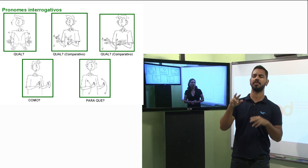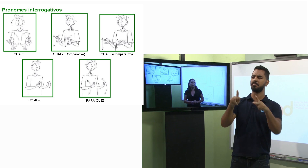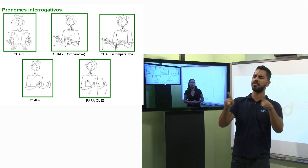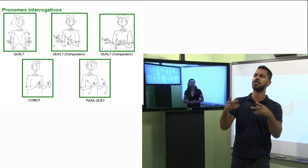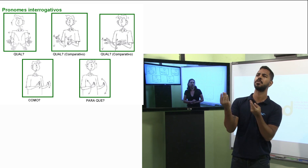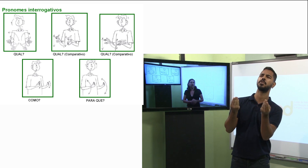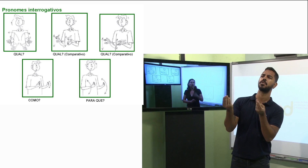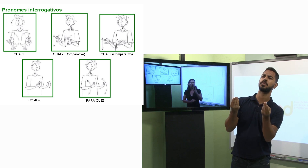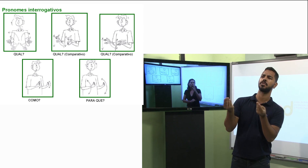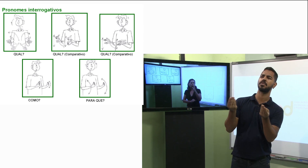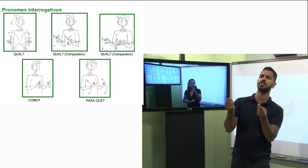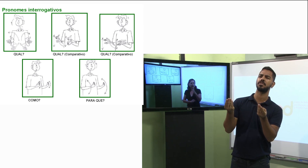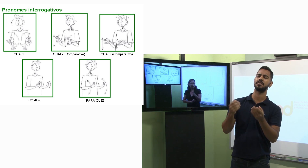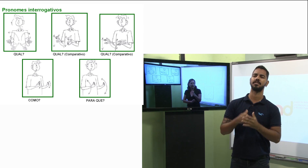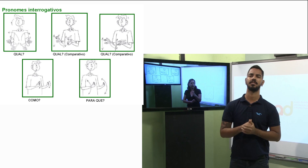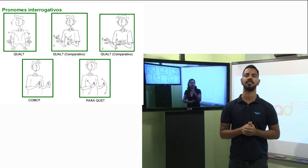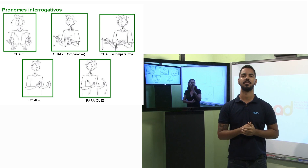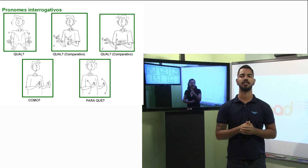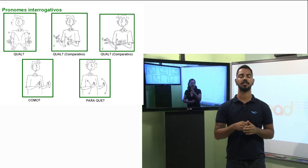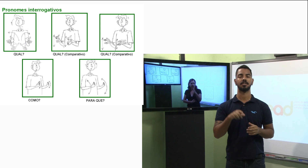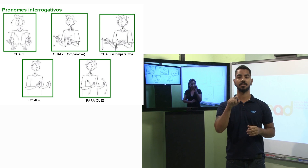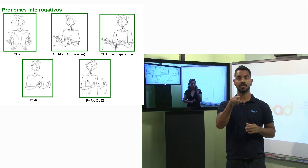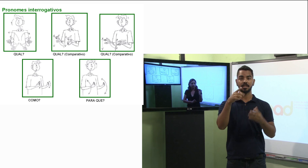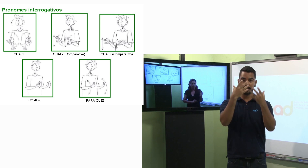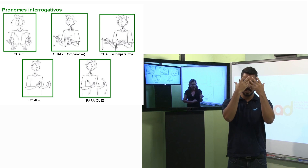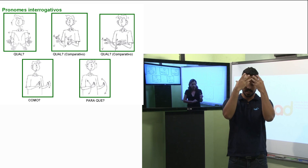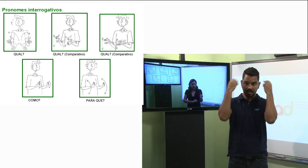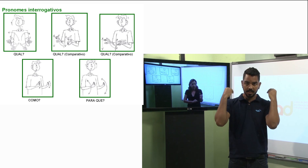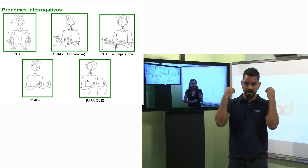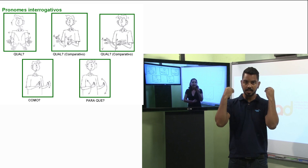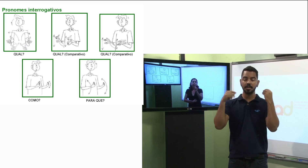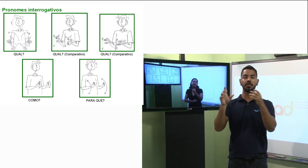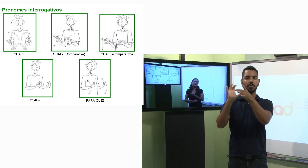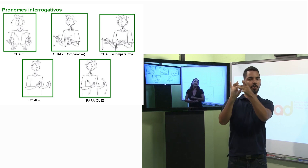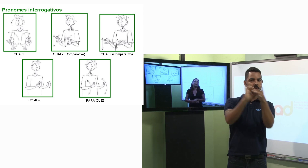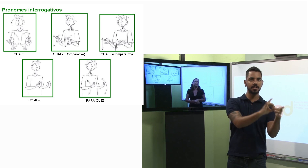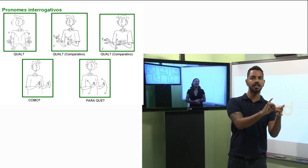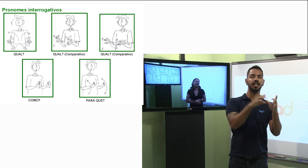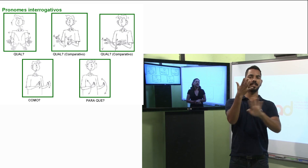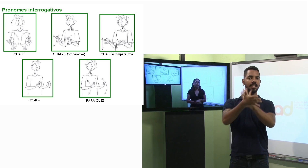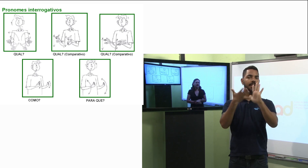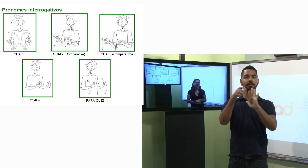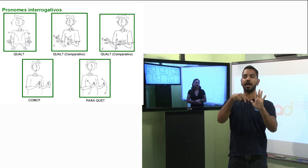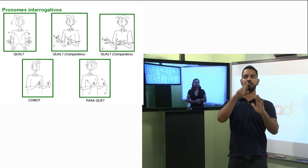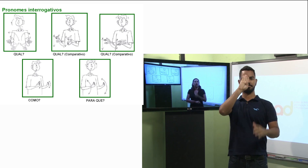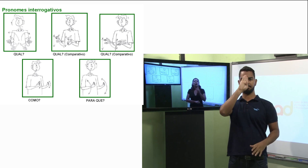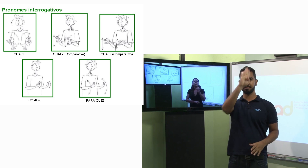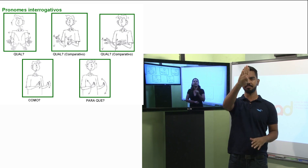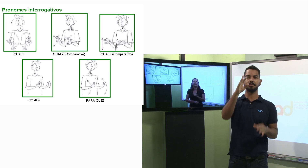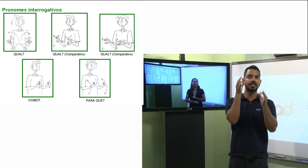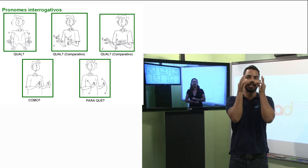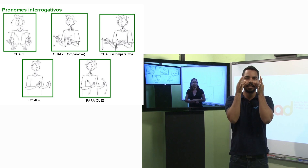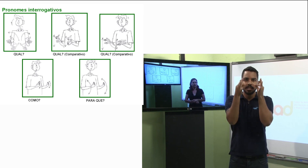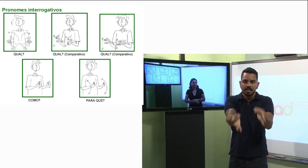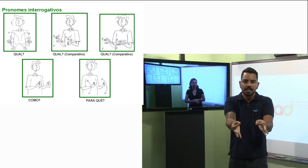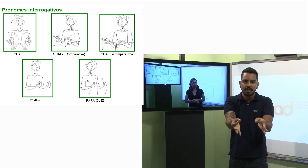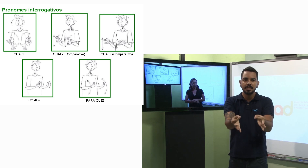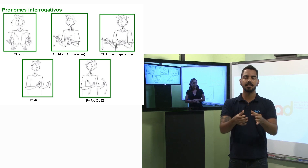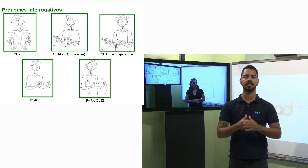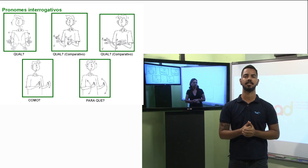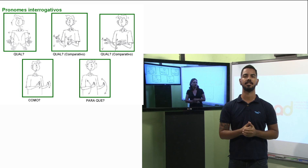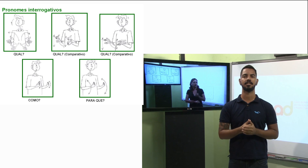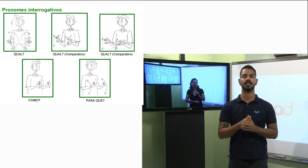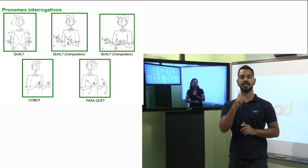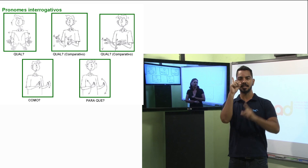é uma língua onde o contexto nos dá a direção dos fatos? Precisaremos estar atentos, observando as